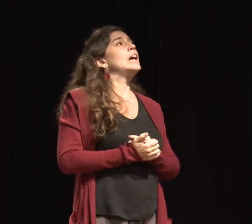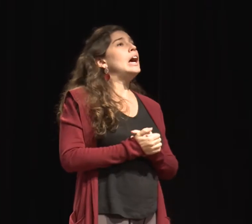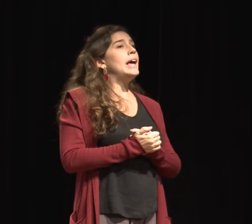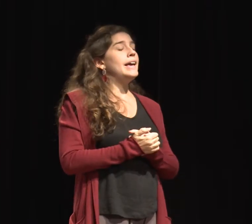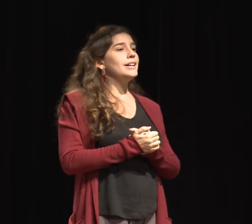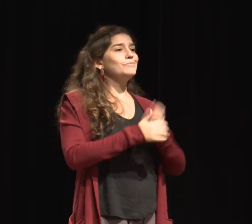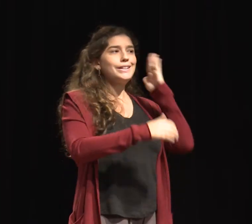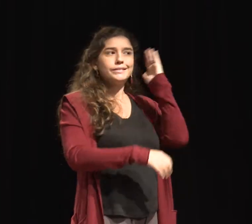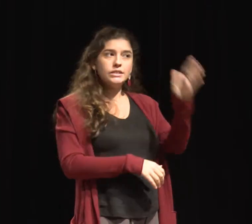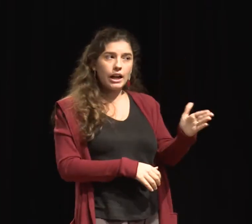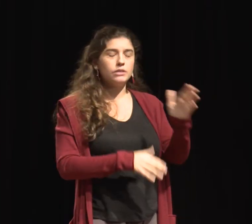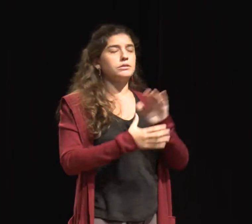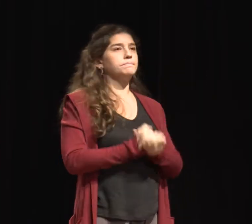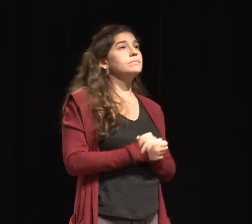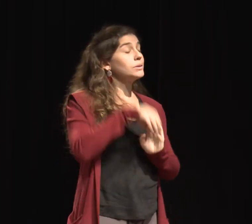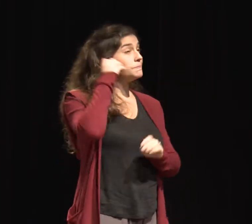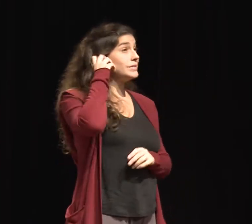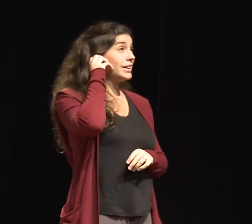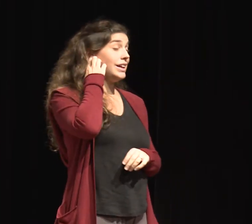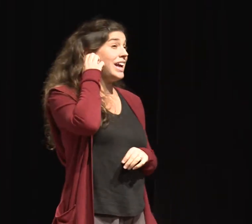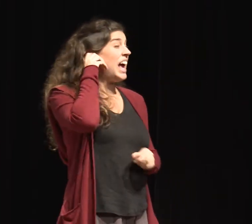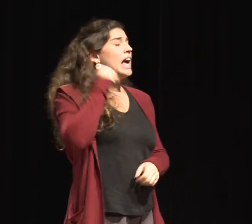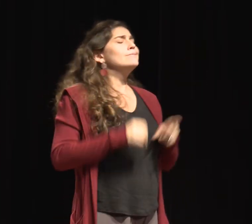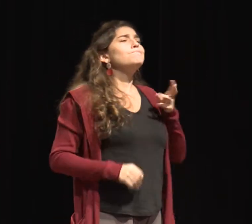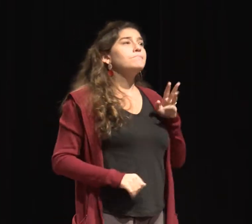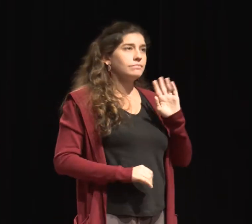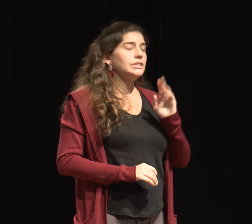Porque o acesso à informação direto, né?